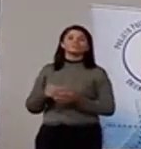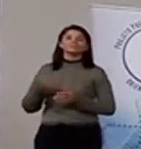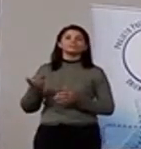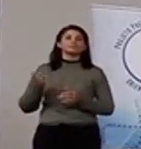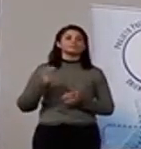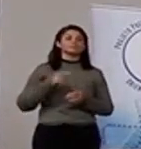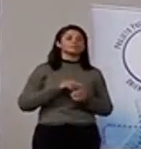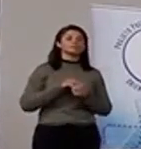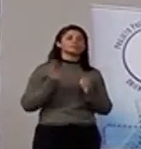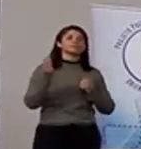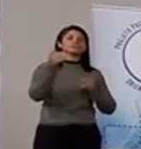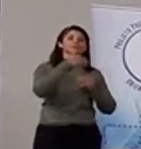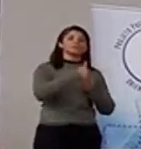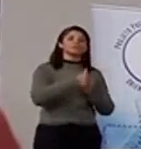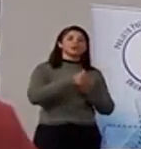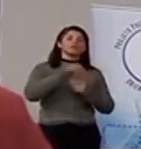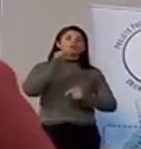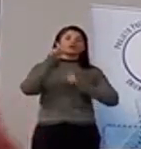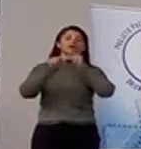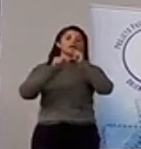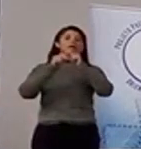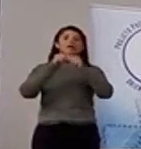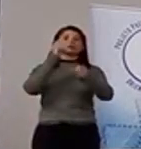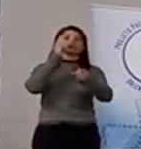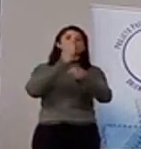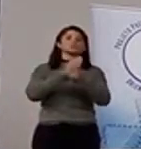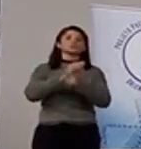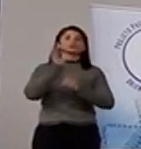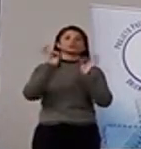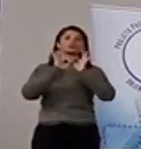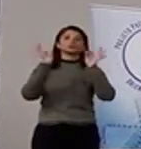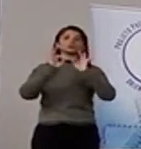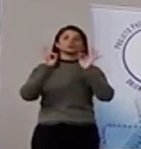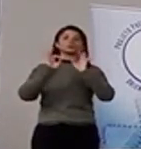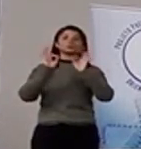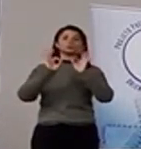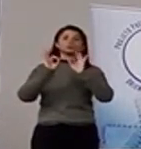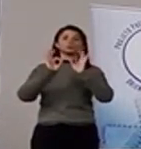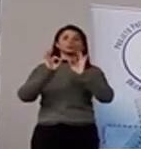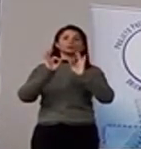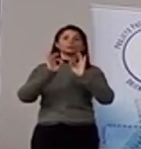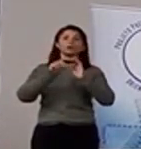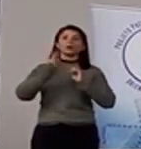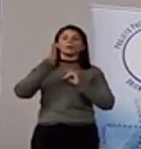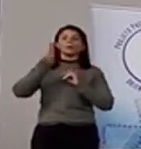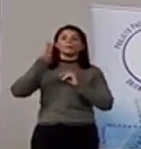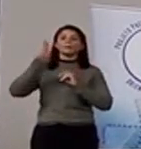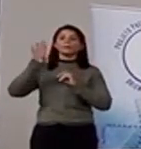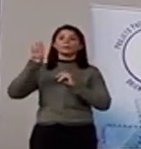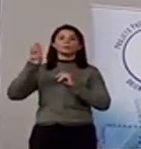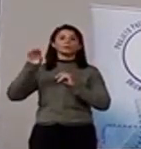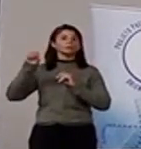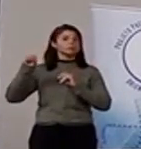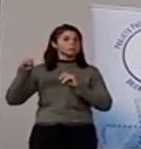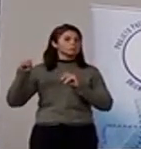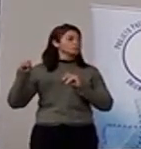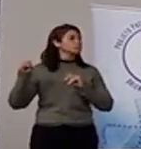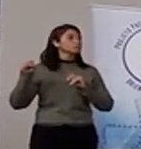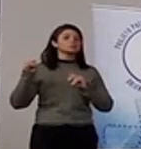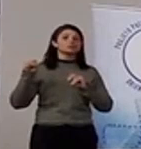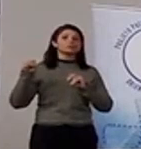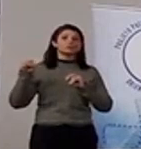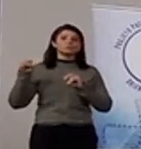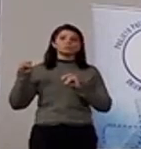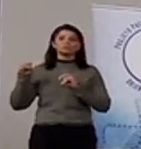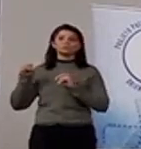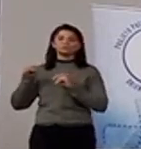Então, mas assim, o fluxo é esse. Secretaria de Saúde, às vezes você vai na UBS, você passa pelo pediatra, né? A neurologista do